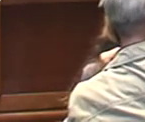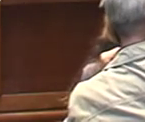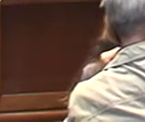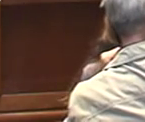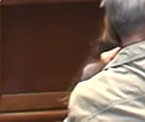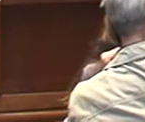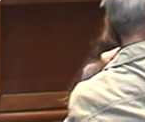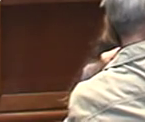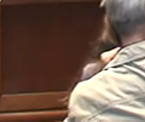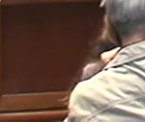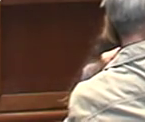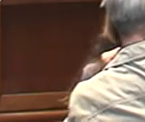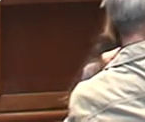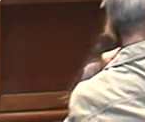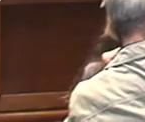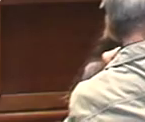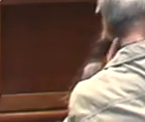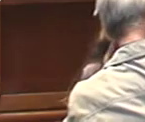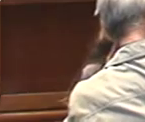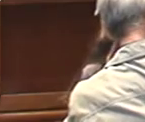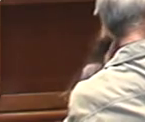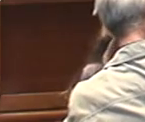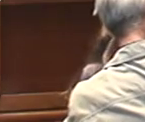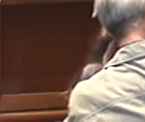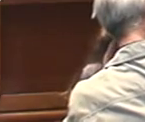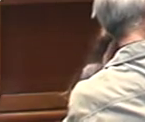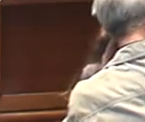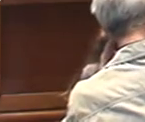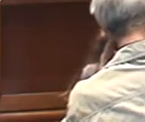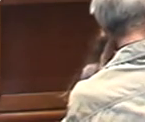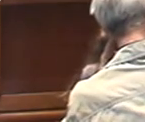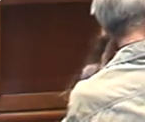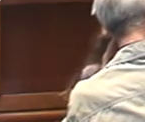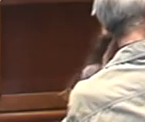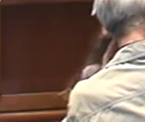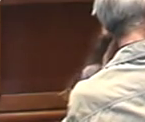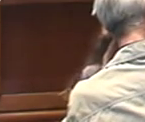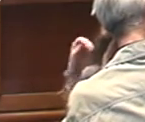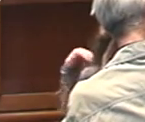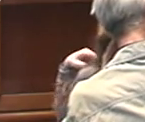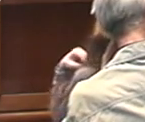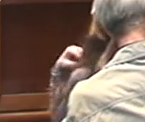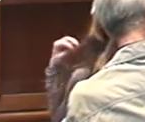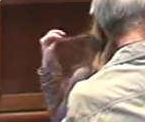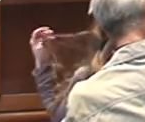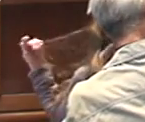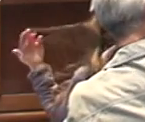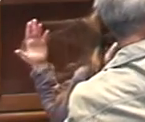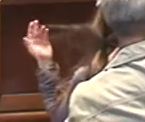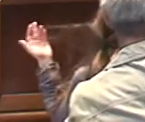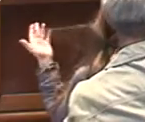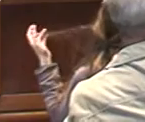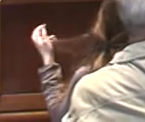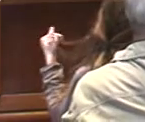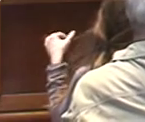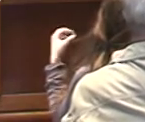Hvala gospodine Hajzolja i verujem da su ove reči bilo vrlo značajne, da su otvorile neke nove poglavlja i